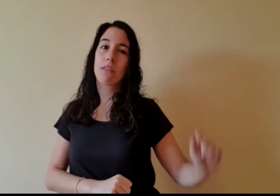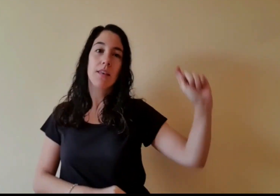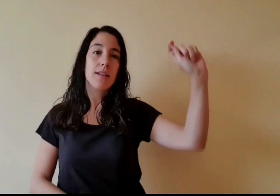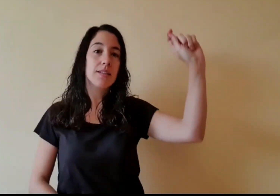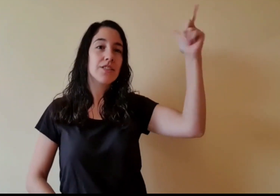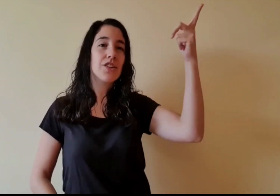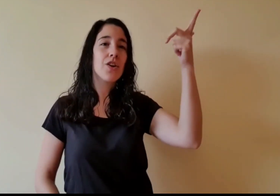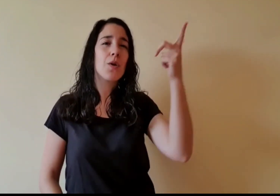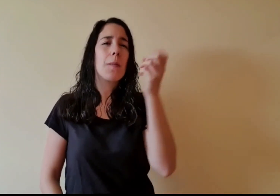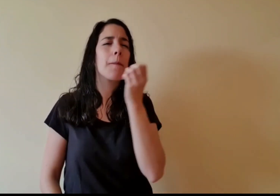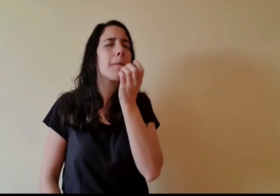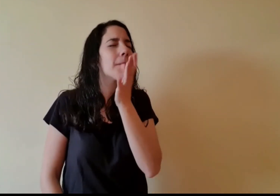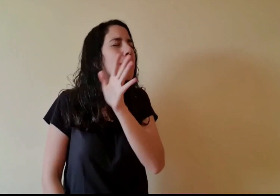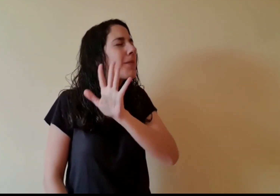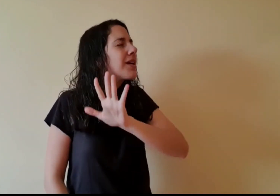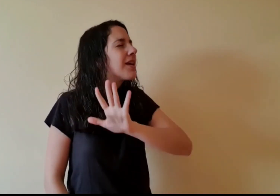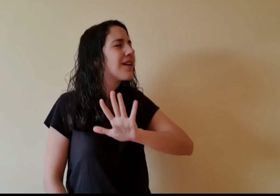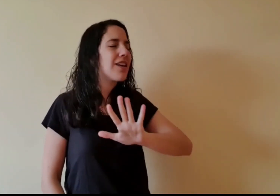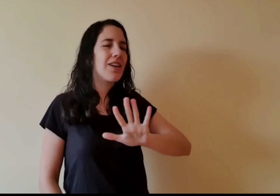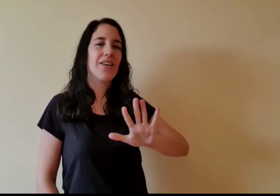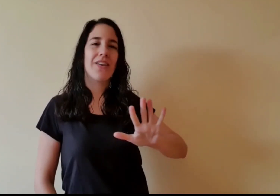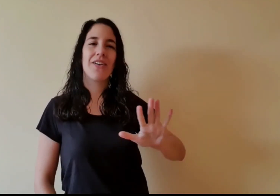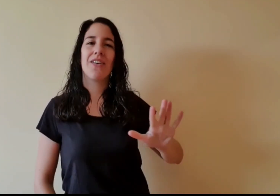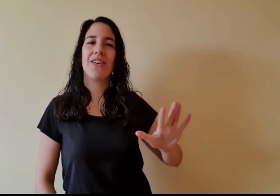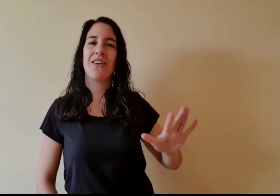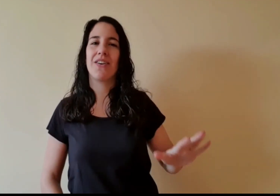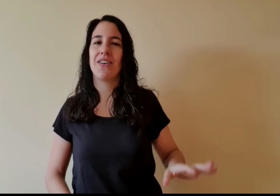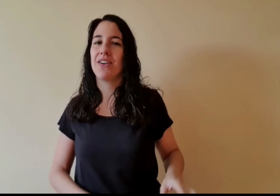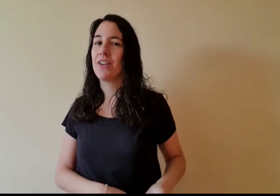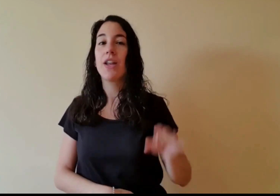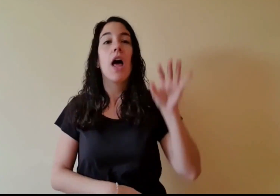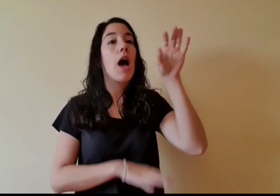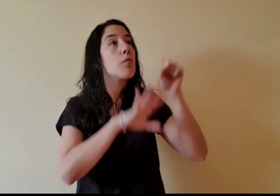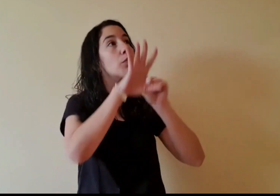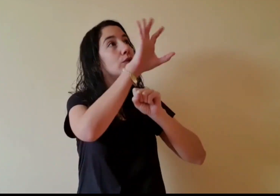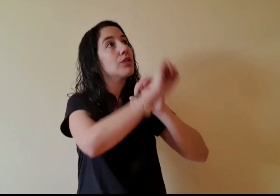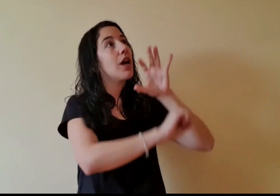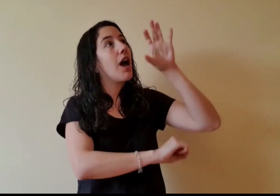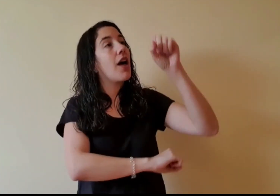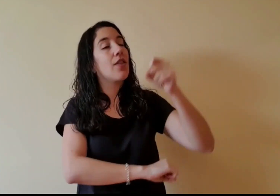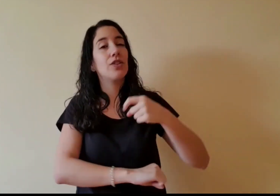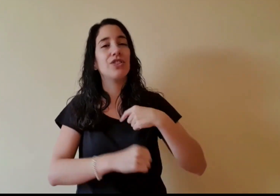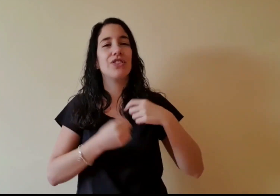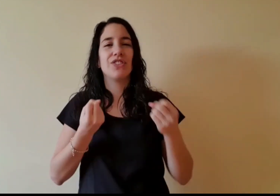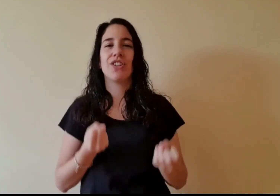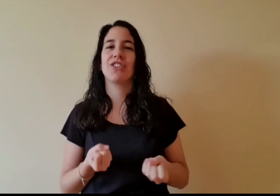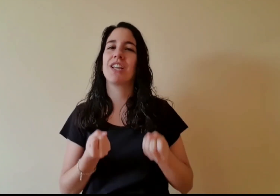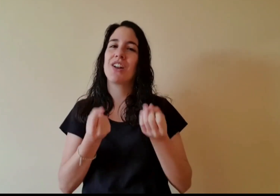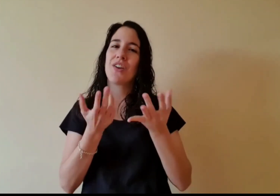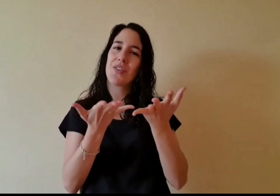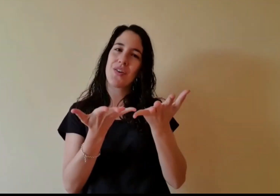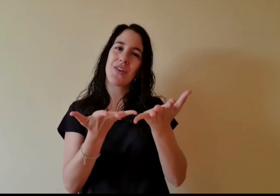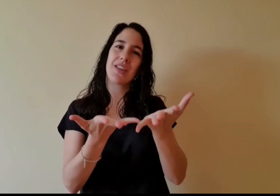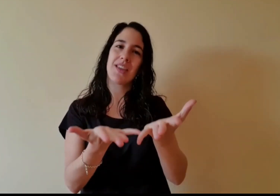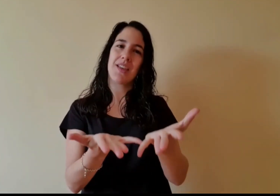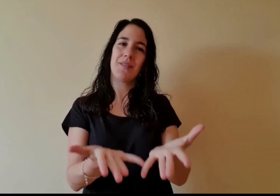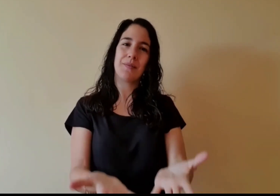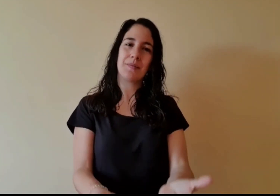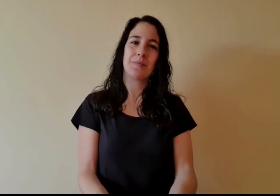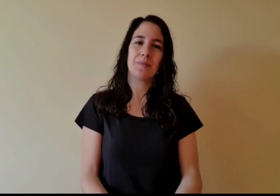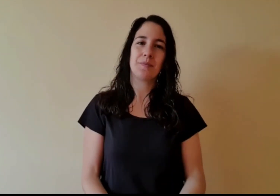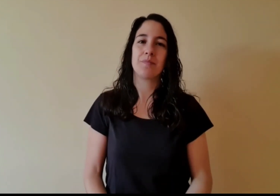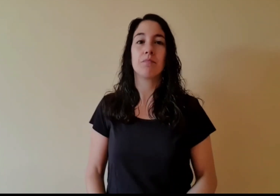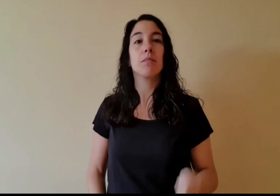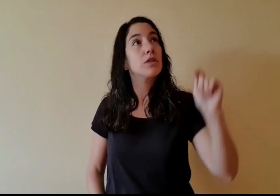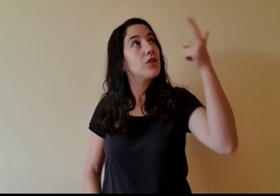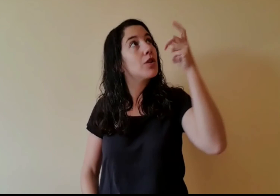Lo mejor del sol. A puñados yo te lo doy.